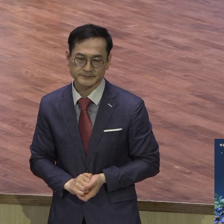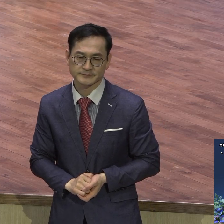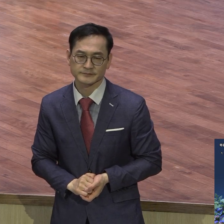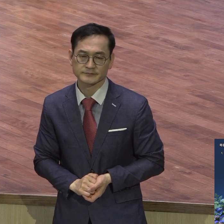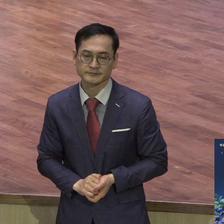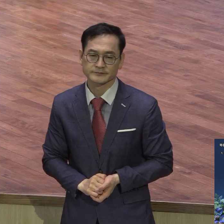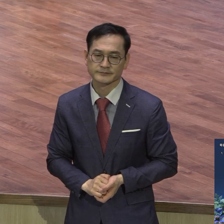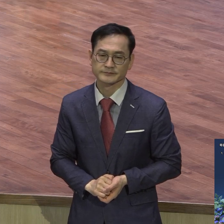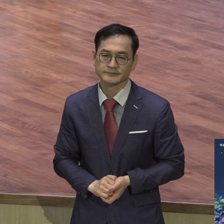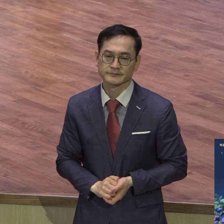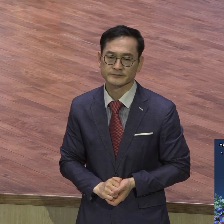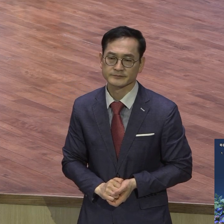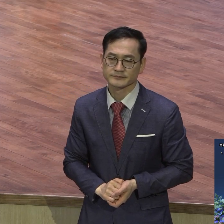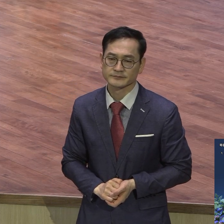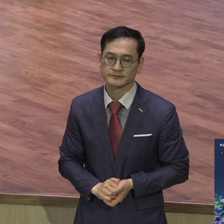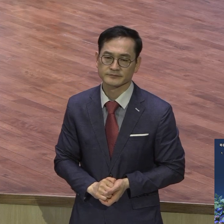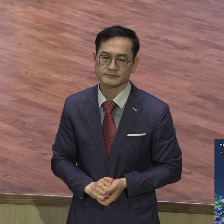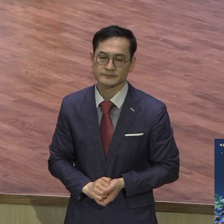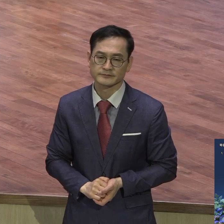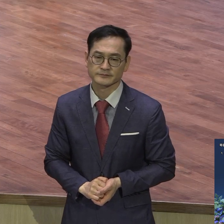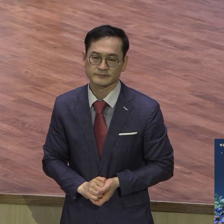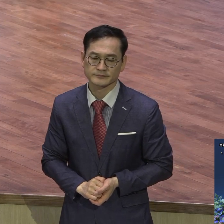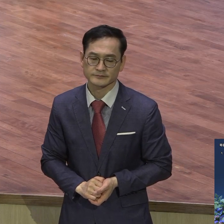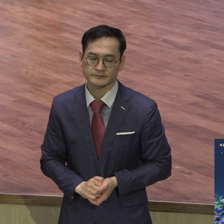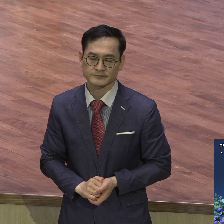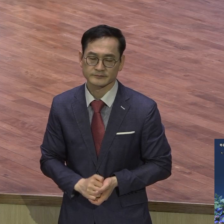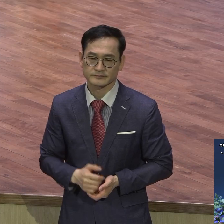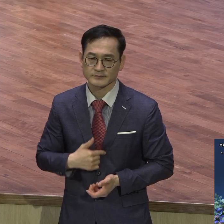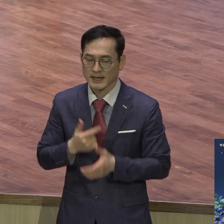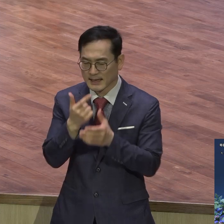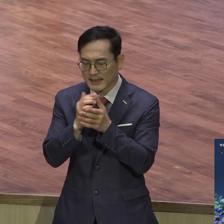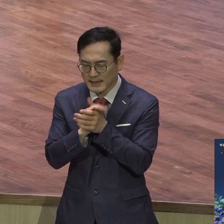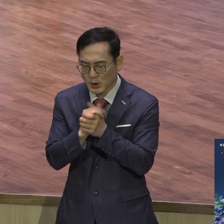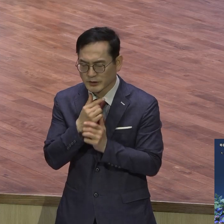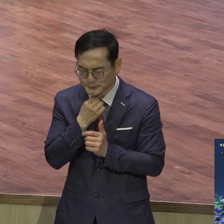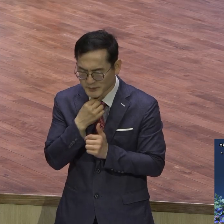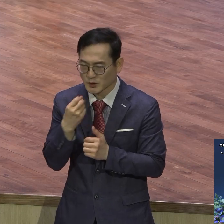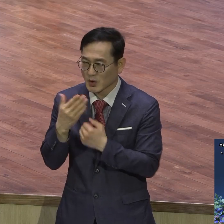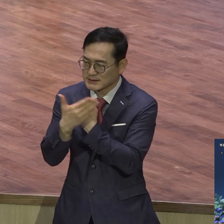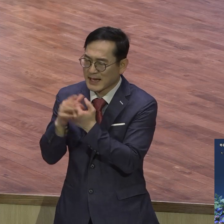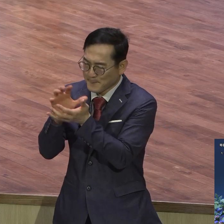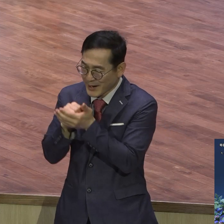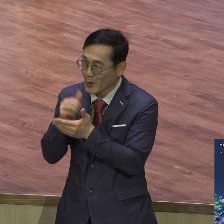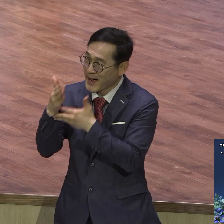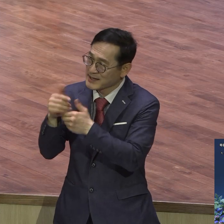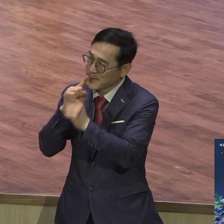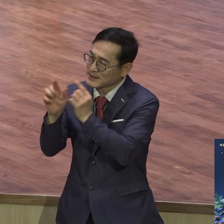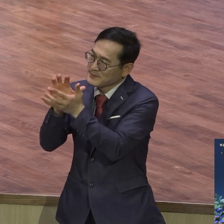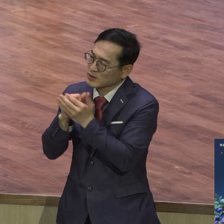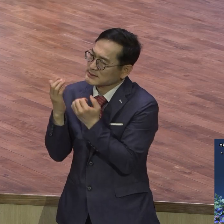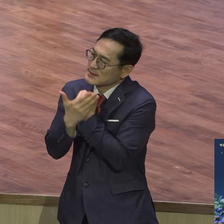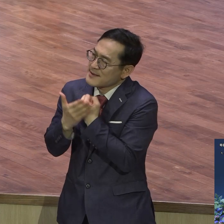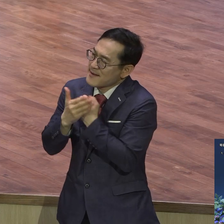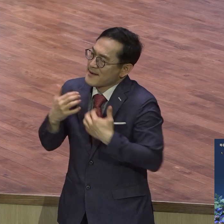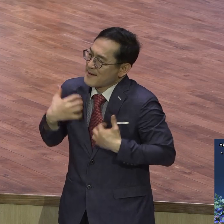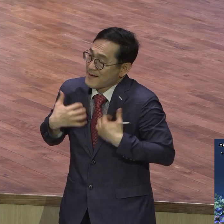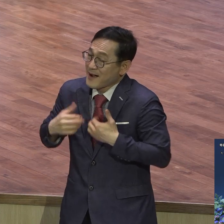신앙장을 하면서 기도하려고 하면 은혜를 받으면 하나님의 말씀을 받으면 남을 비판하고 욕하고